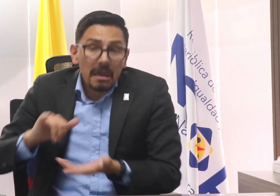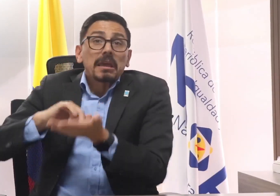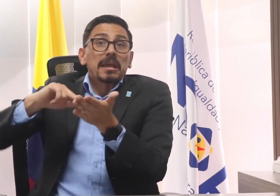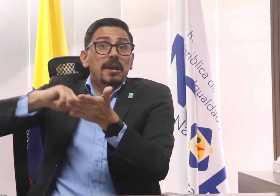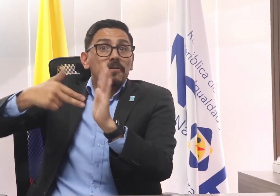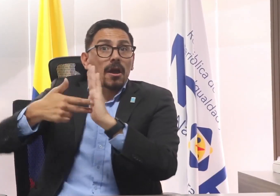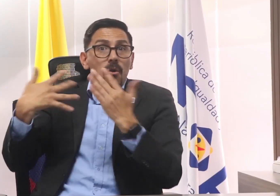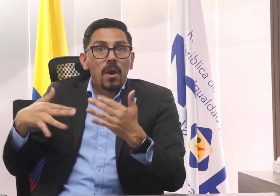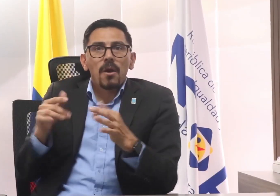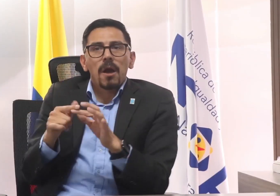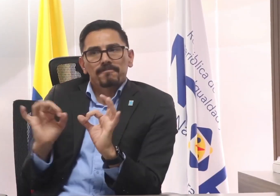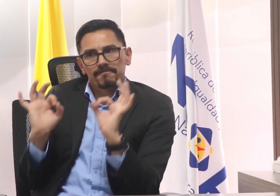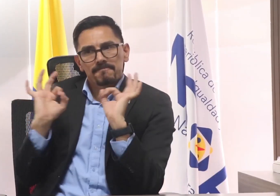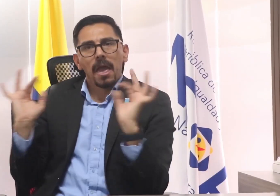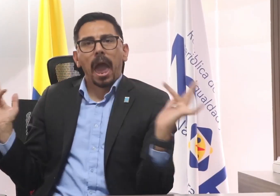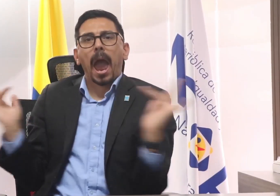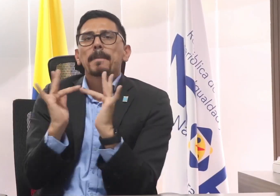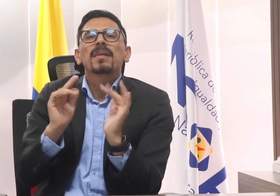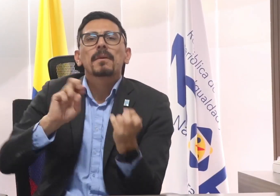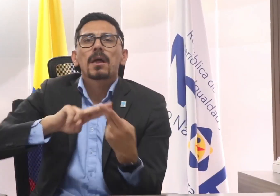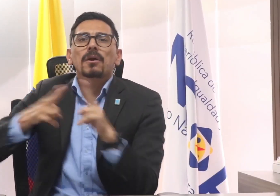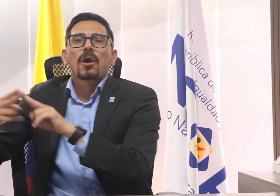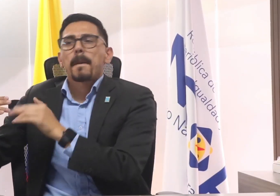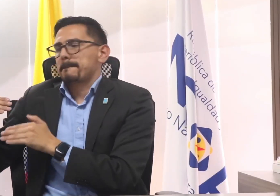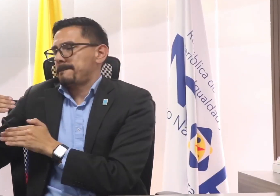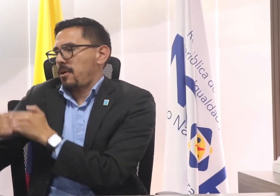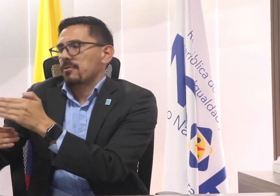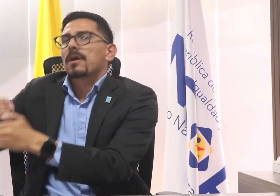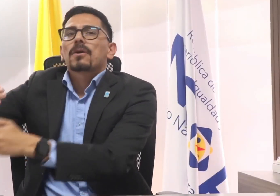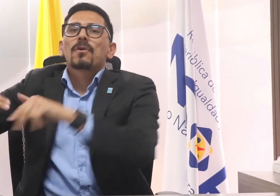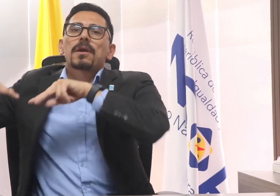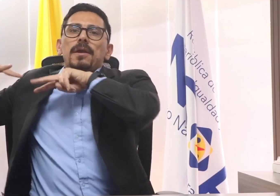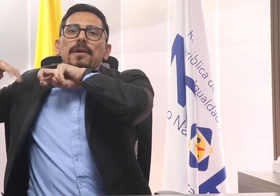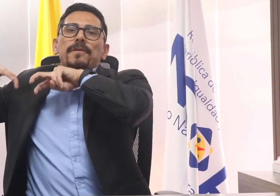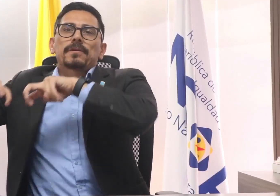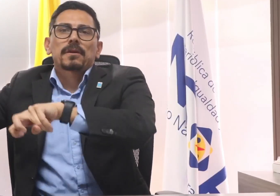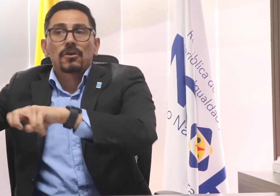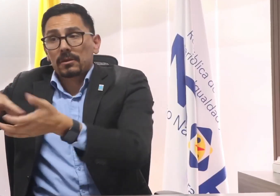son nuestros invitados en esta apertura.